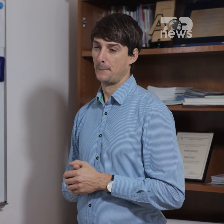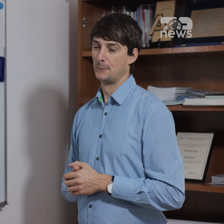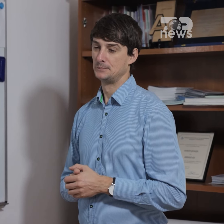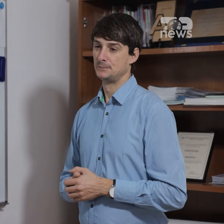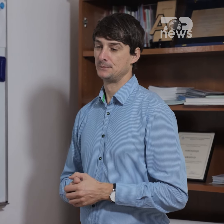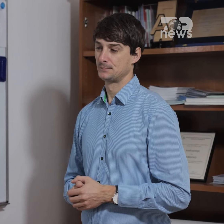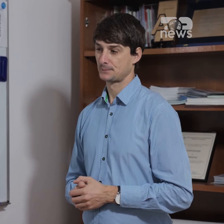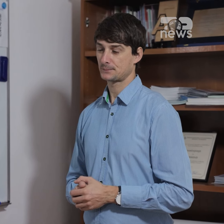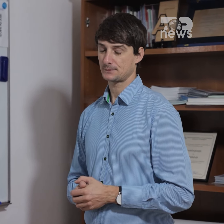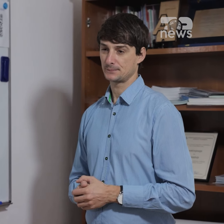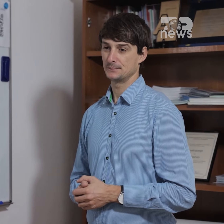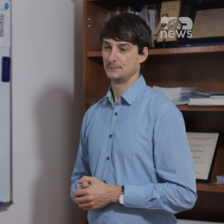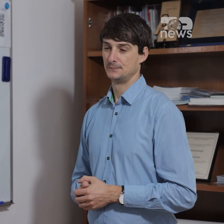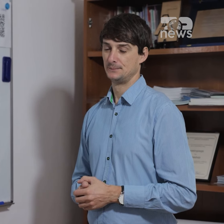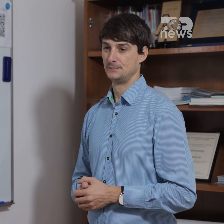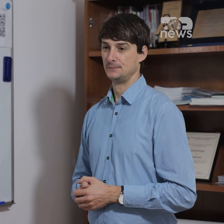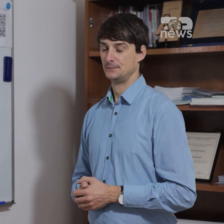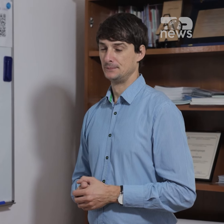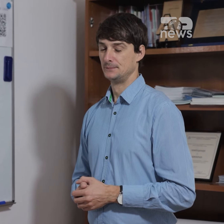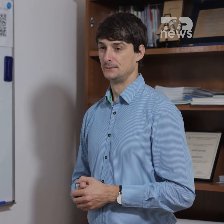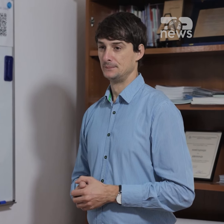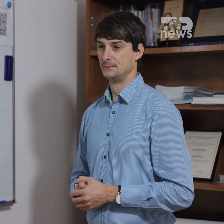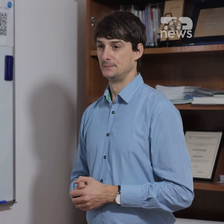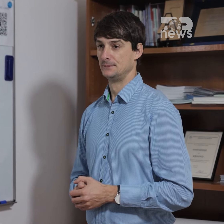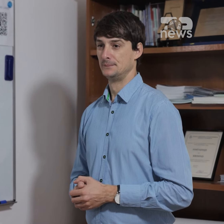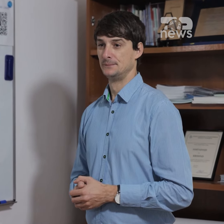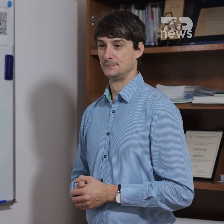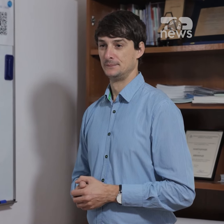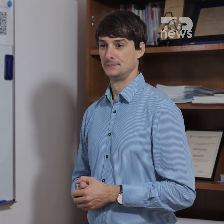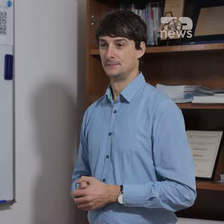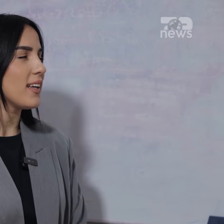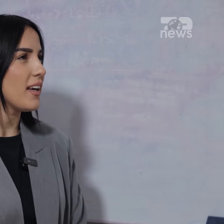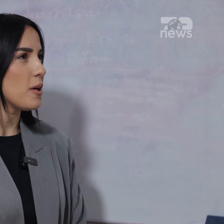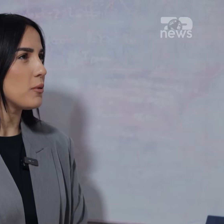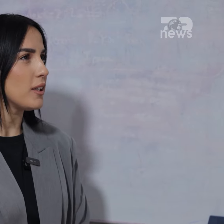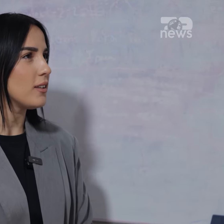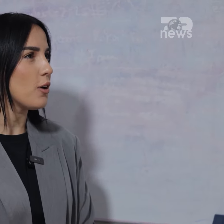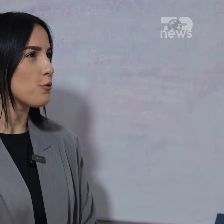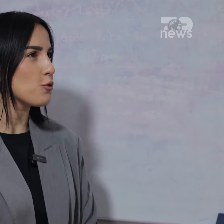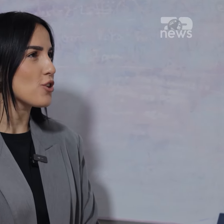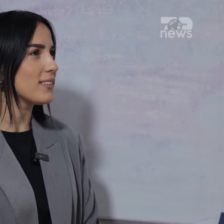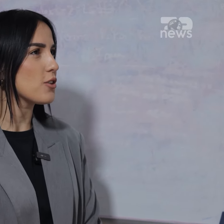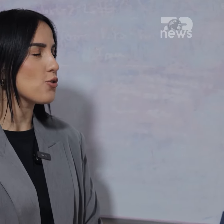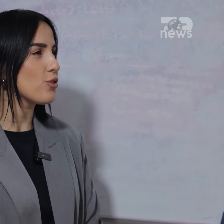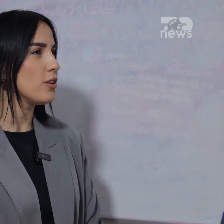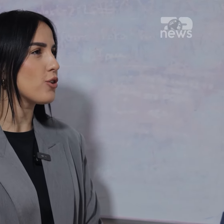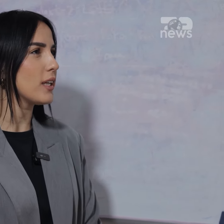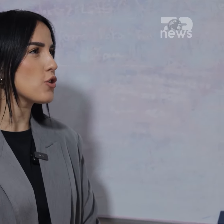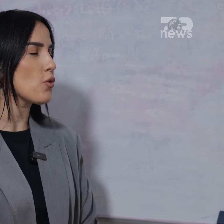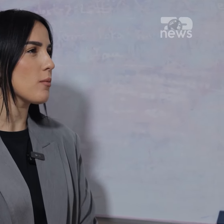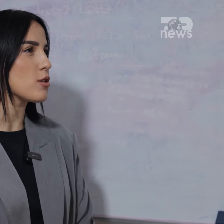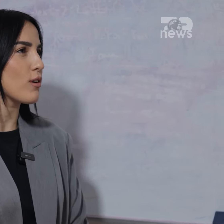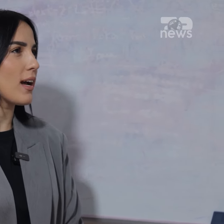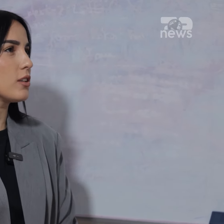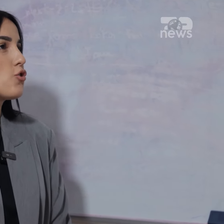marrin. Global Leaders Challenge, kështu e mbante emrin në fushata që ju keni organizuar me sloganin Gjua